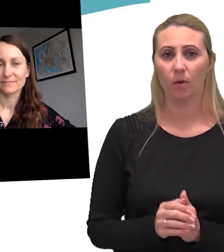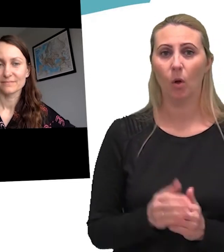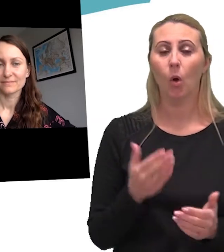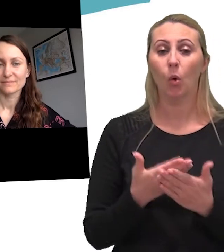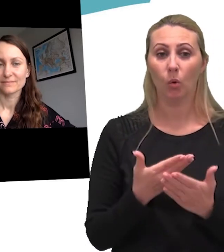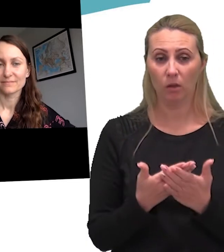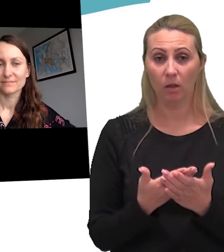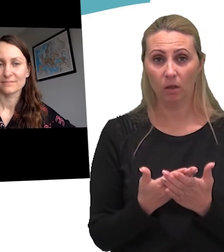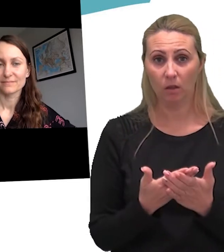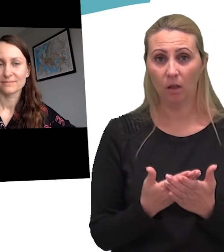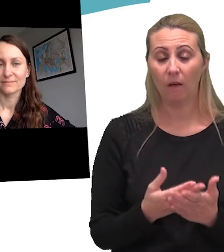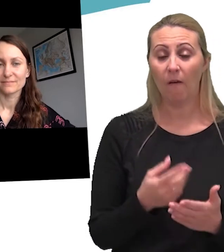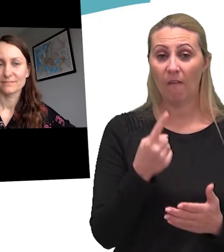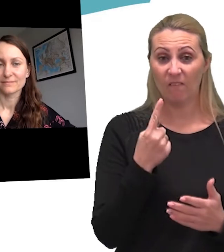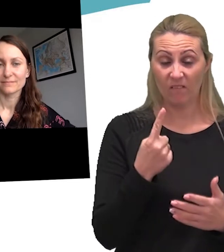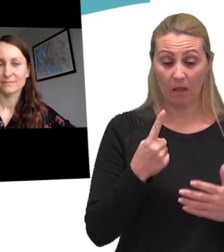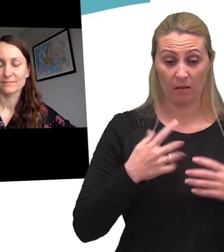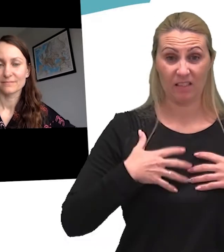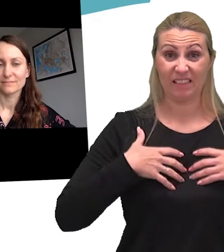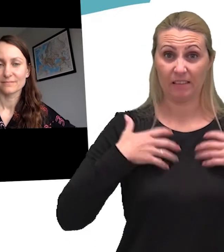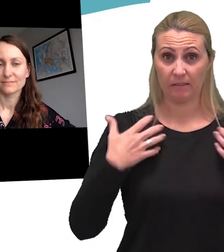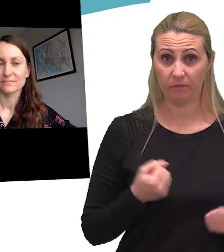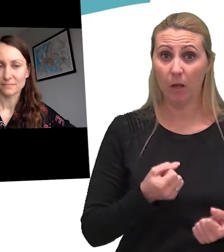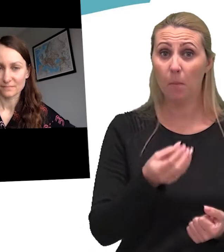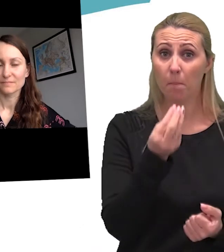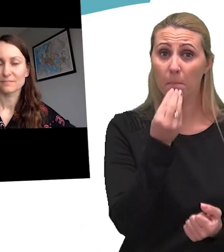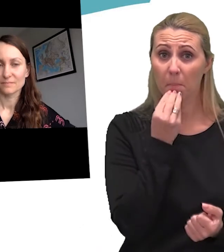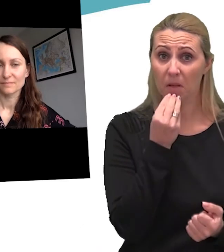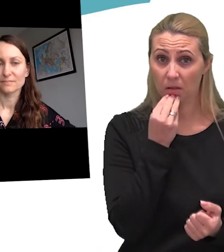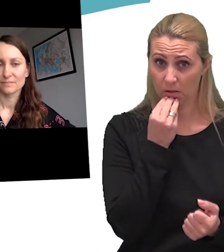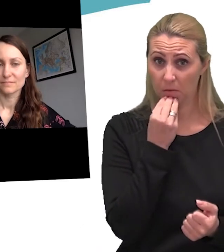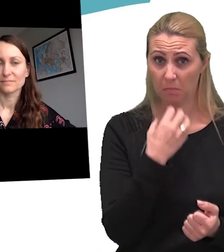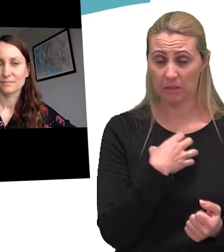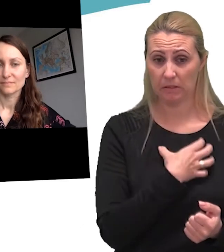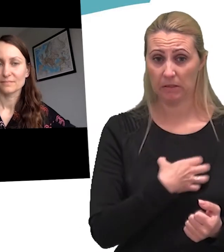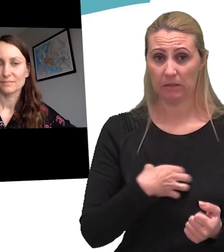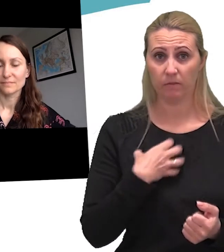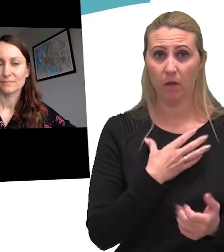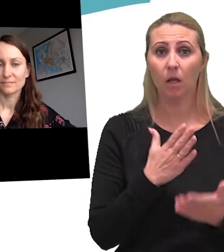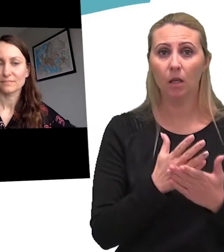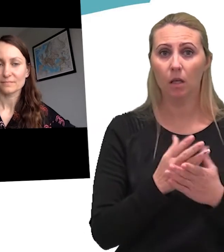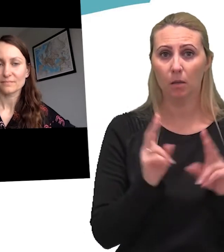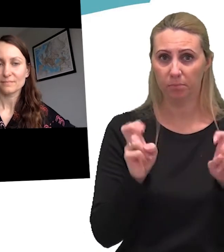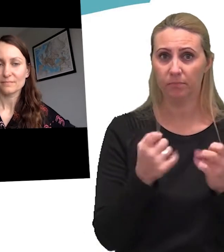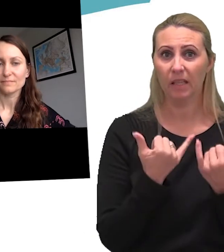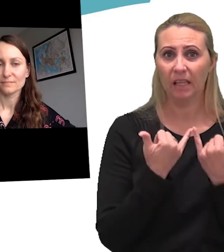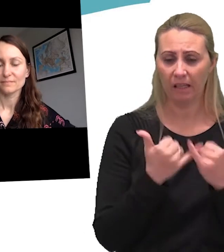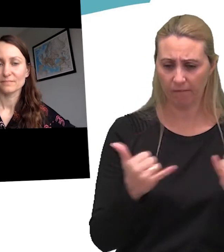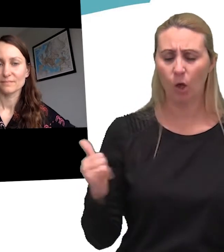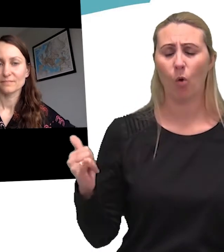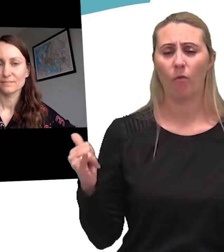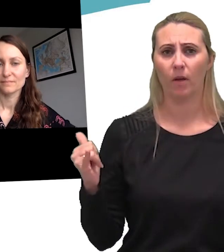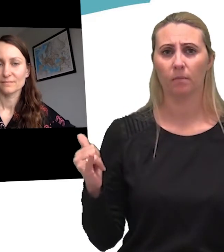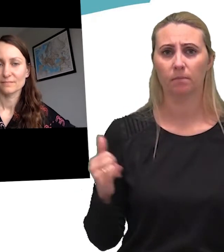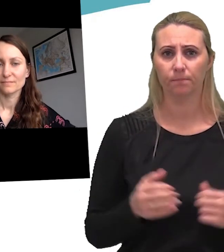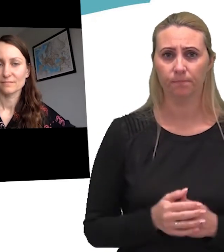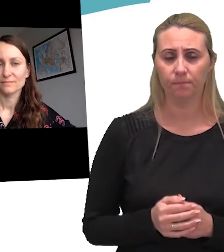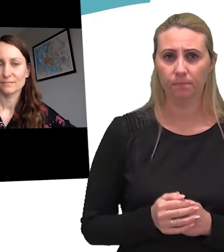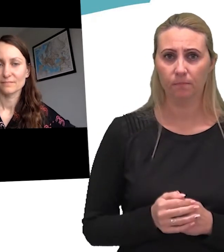iš sveikos mytybos, vertingos mytybos principų yra įvairovė.